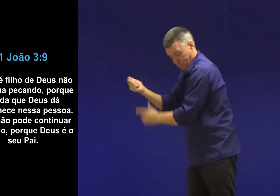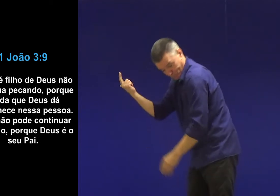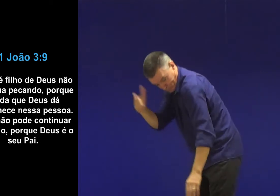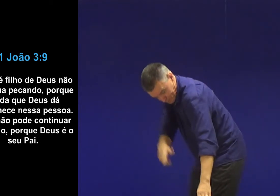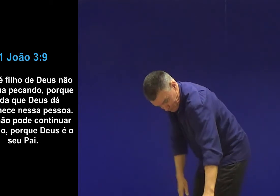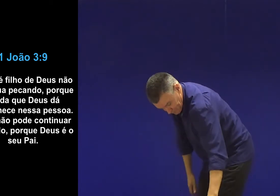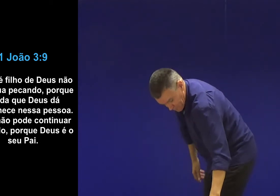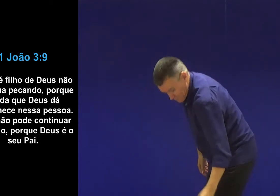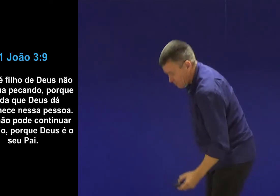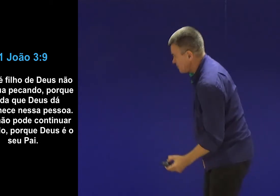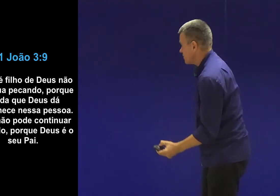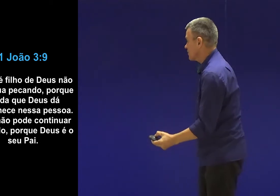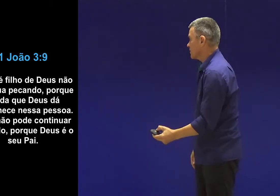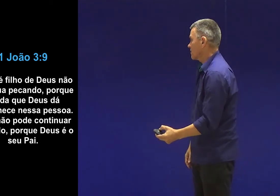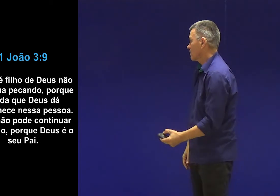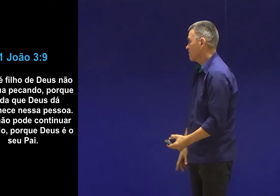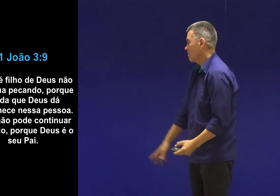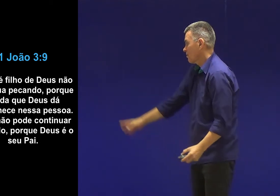o máximo que nós podemos fazer é seguir os seus passos.